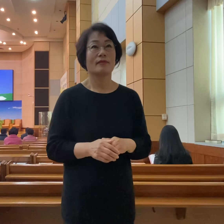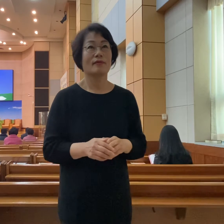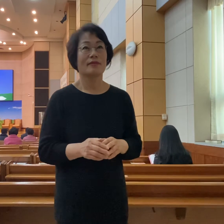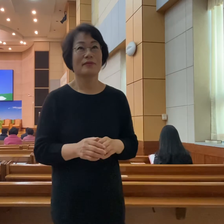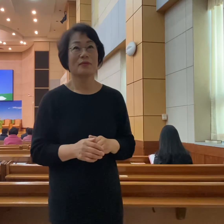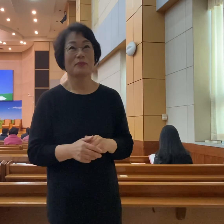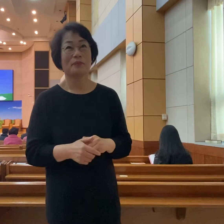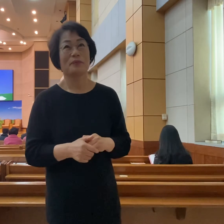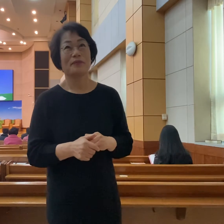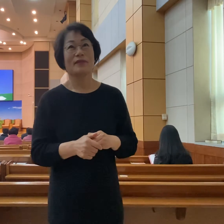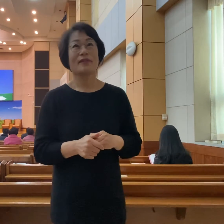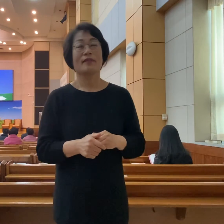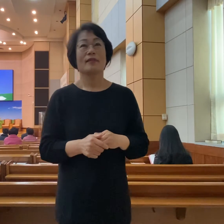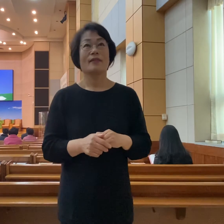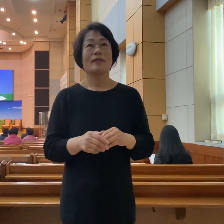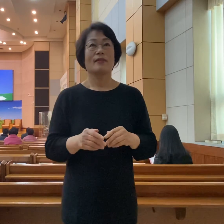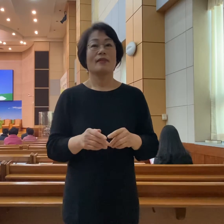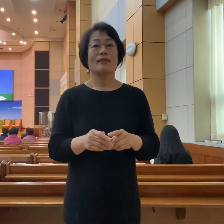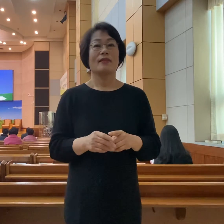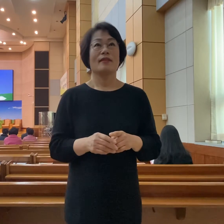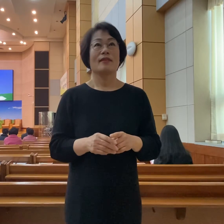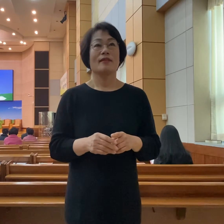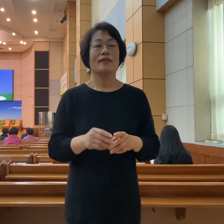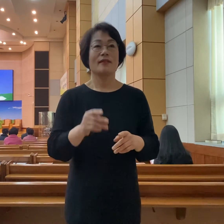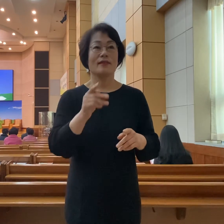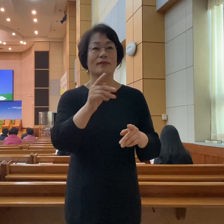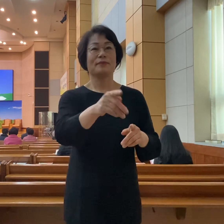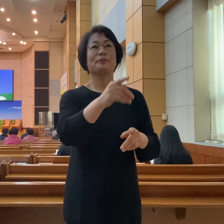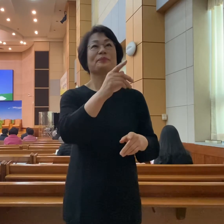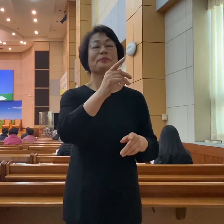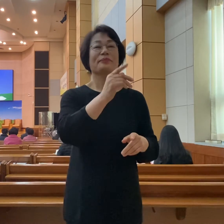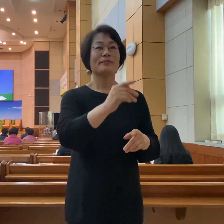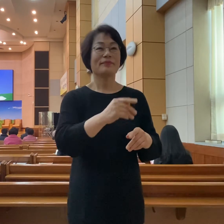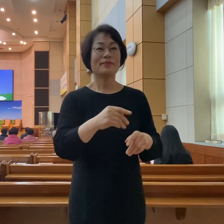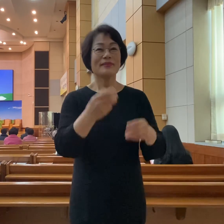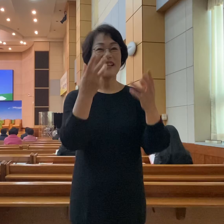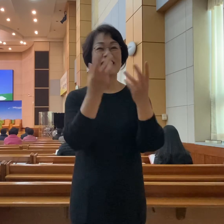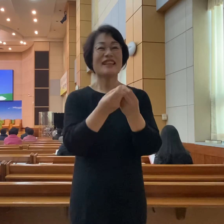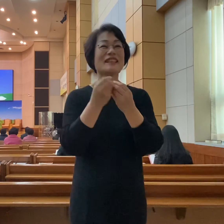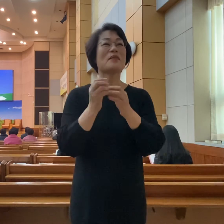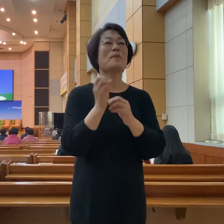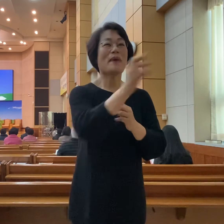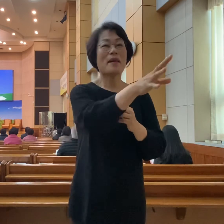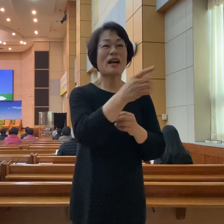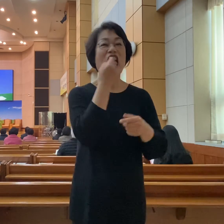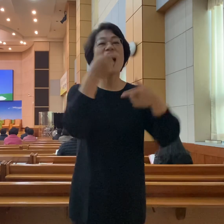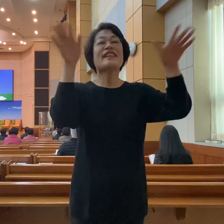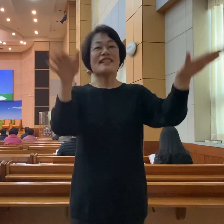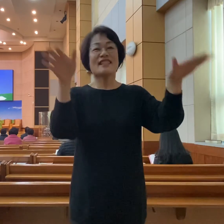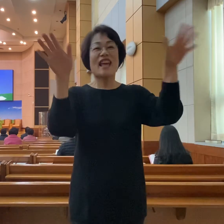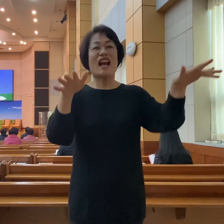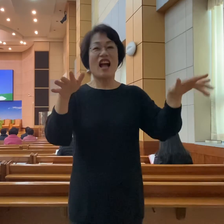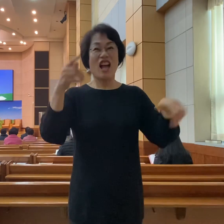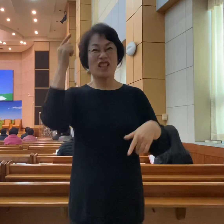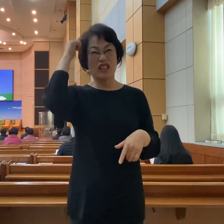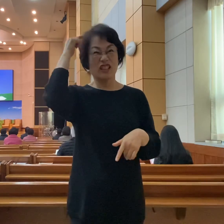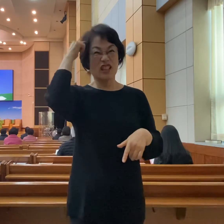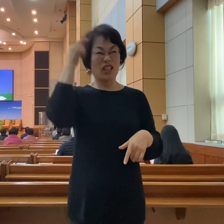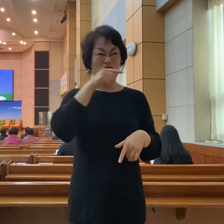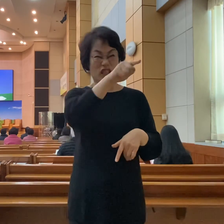하려는데 정확하게 보면은 기도 안 하는 성도가 그보다 더 못한 사람입니다.